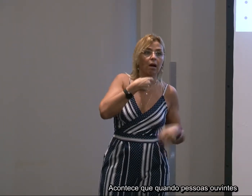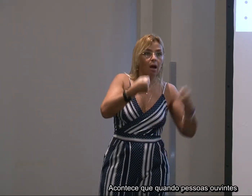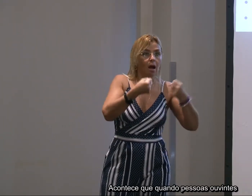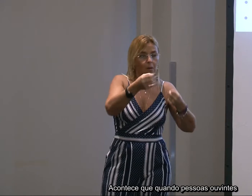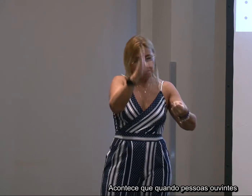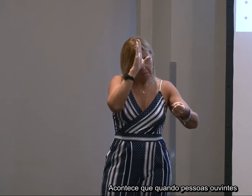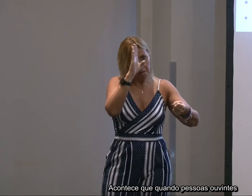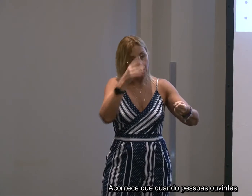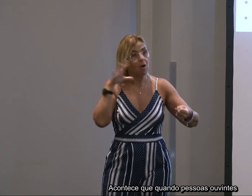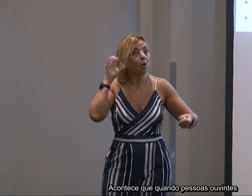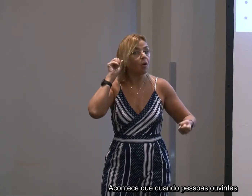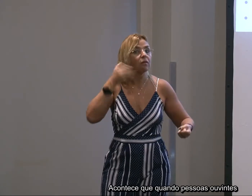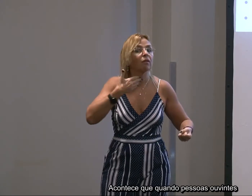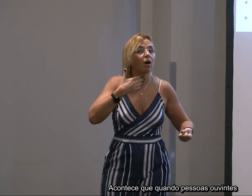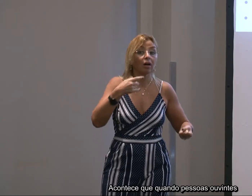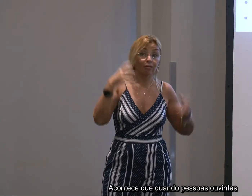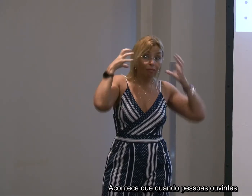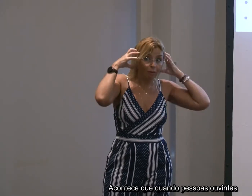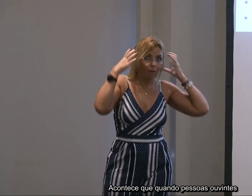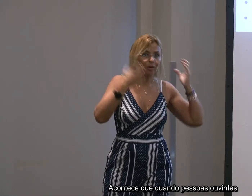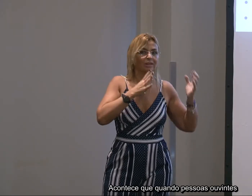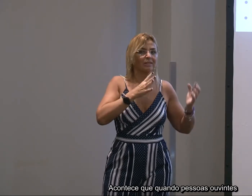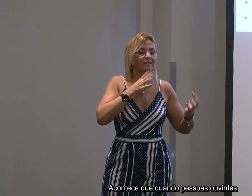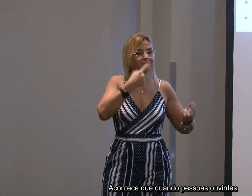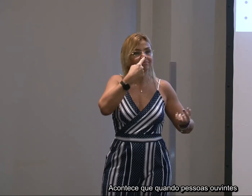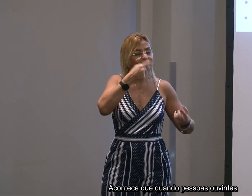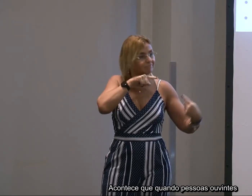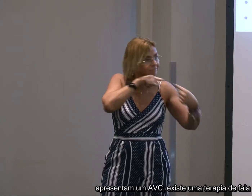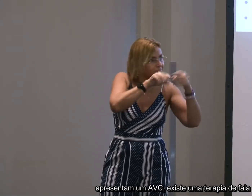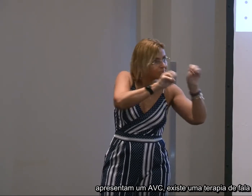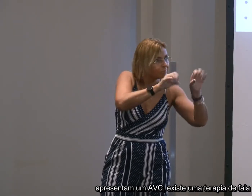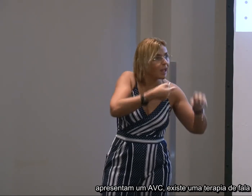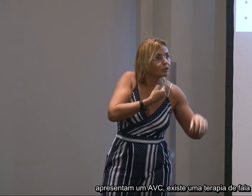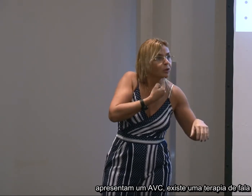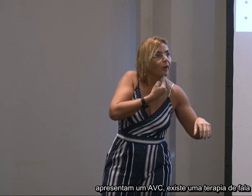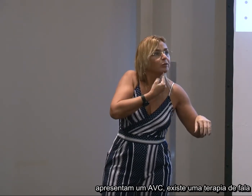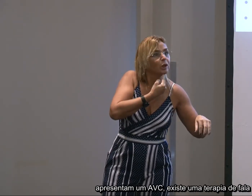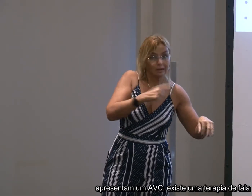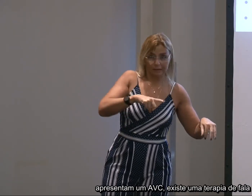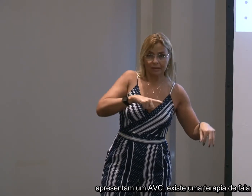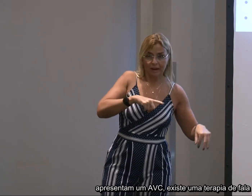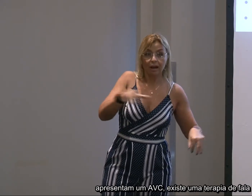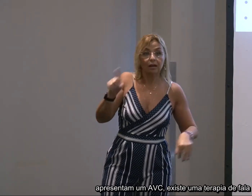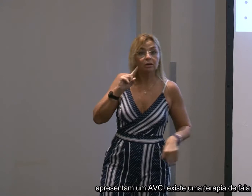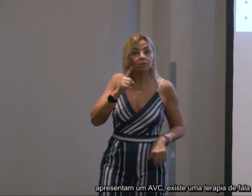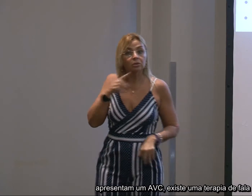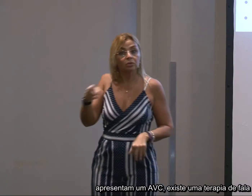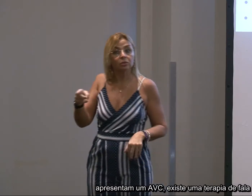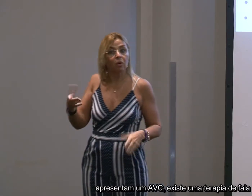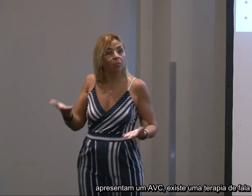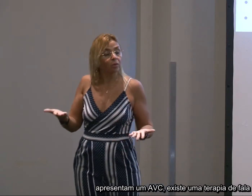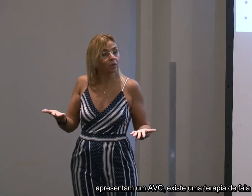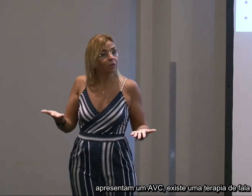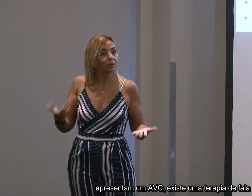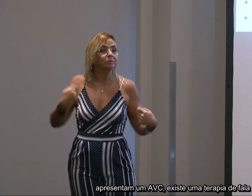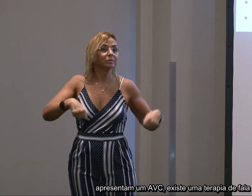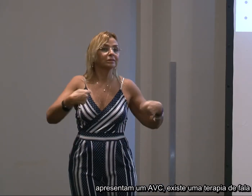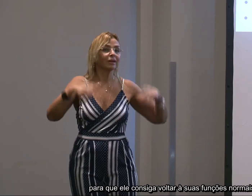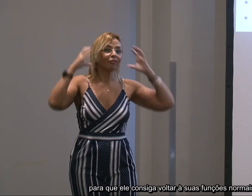Então, o que acontece é que quando pessoas ouvintes apresentam um acidente vascular cerebral, existe uma terapia de fala para